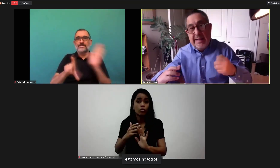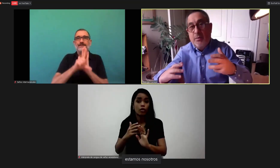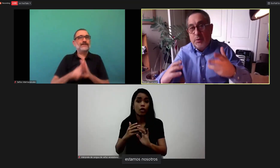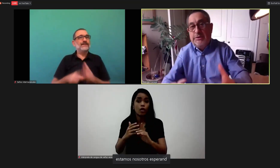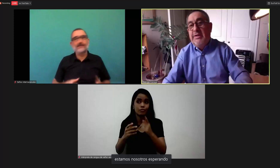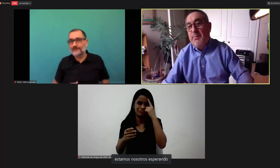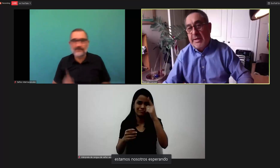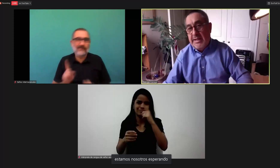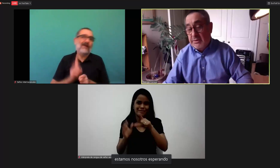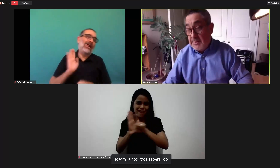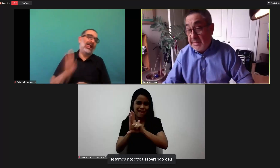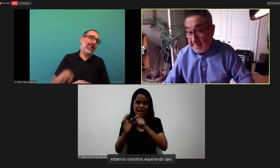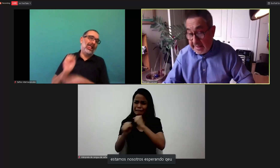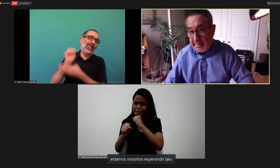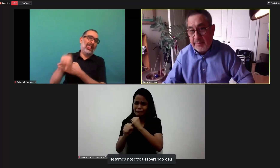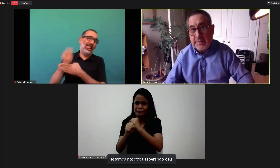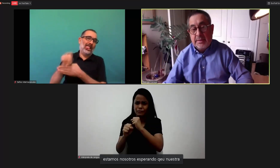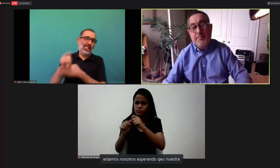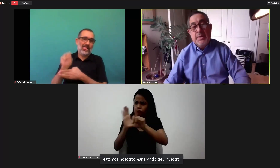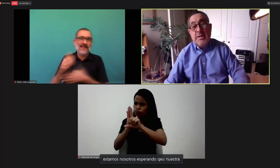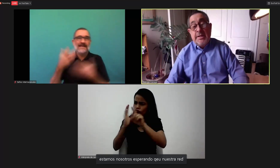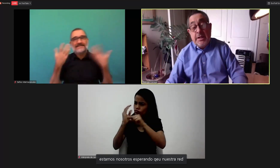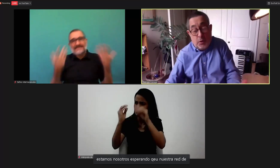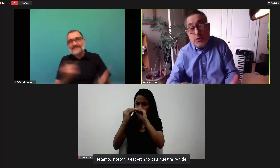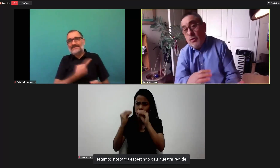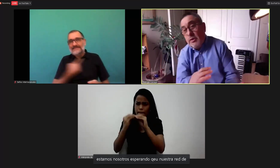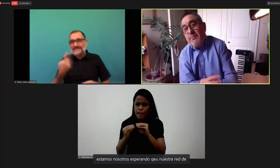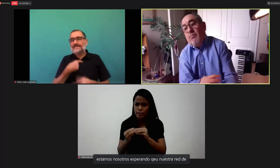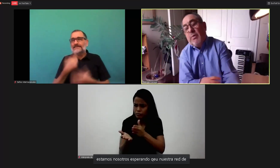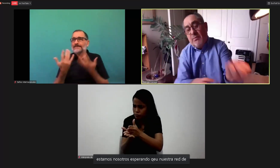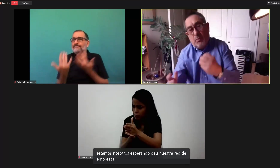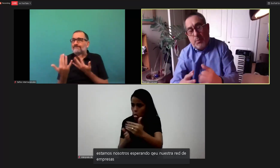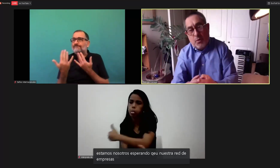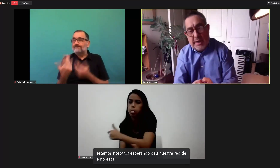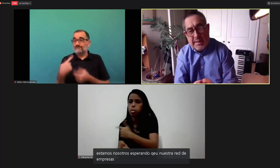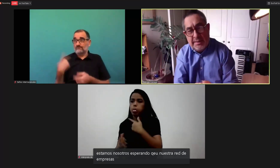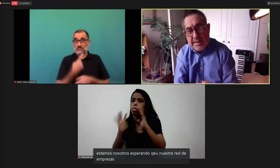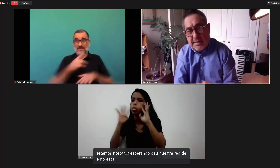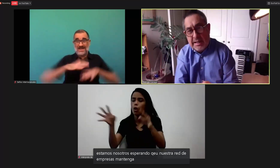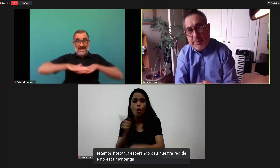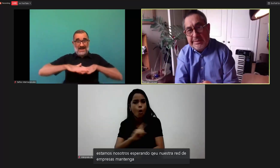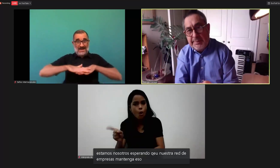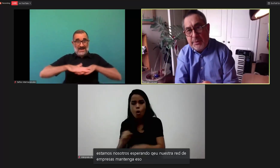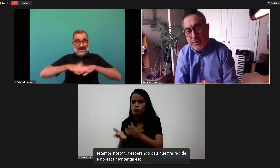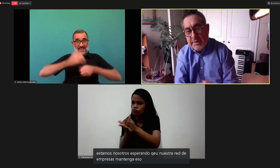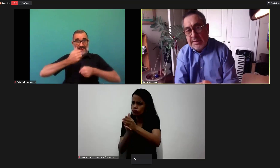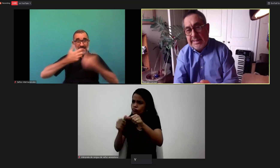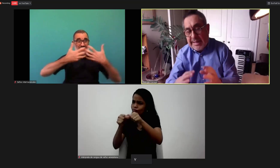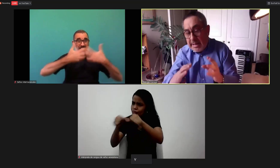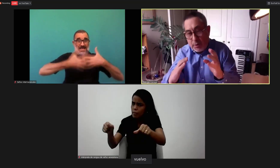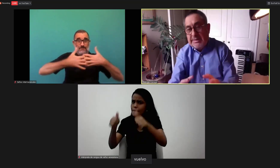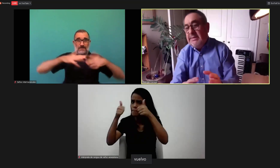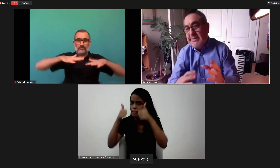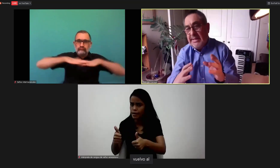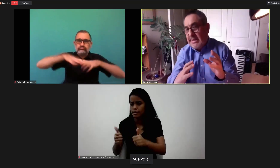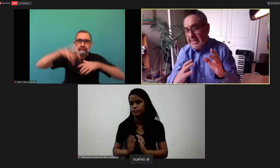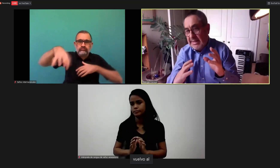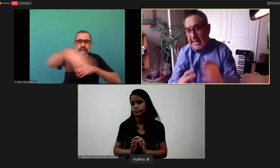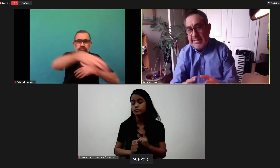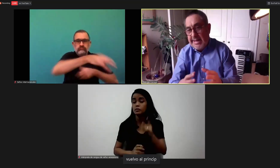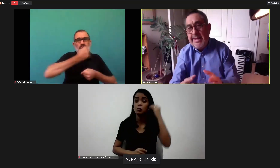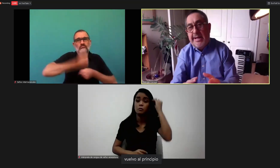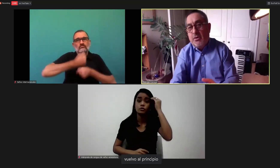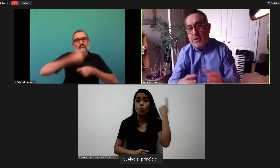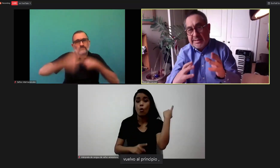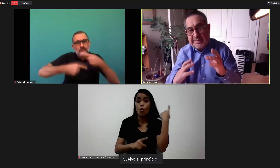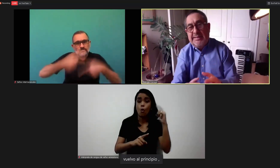que hagan lo posible porque eso se mantenga, ¿no? Y lo otro, y vuelvo un poco al principio, es la importancia de la